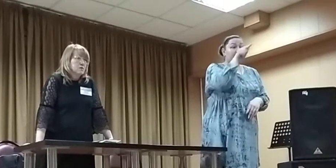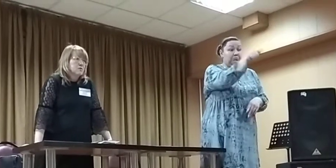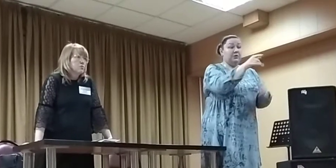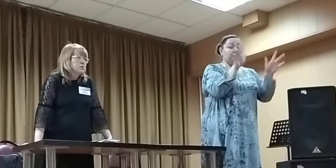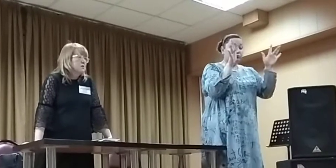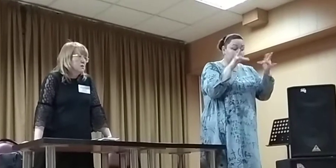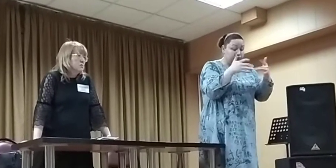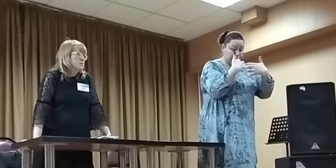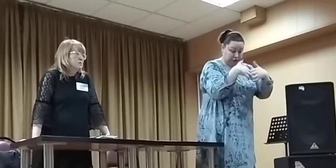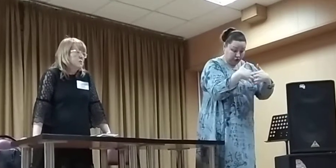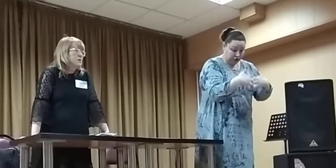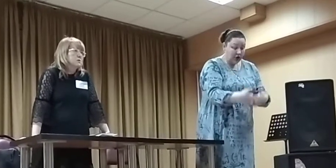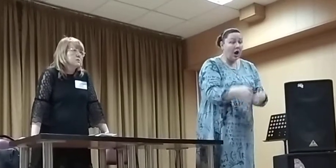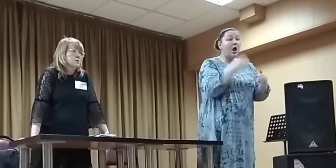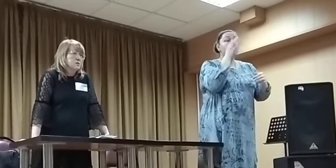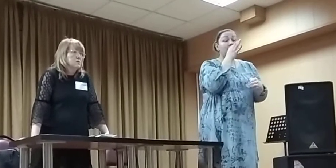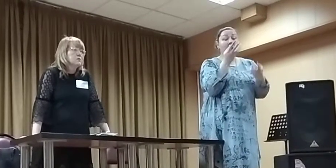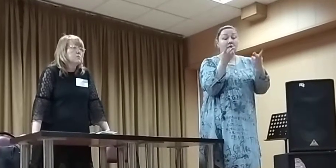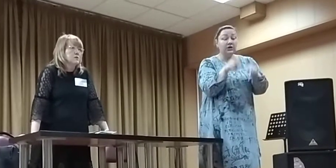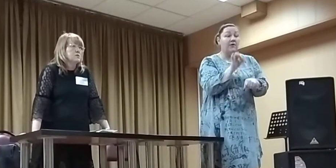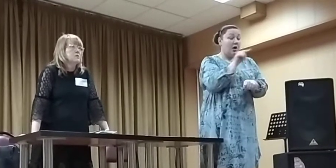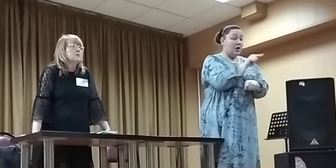До 30 сентября надо сходить подать